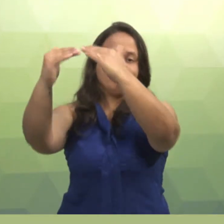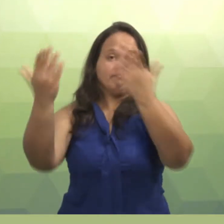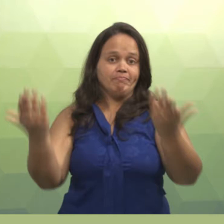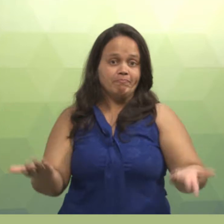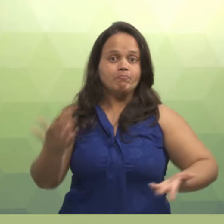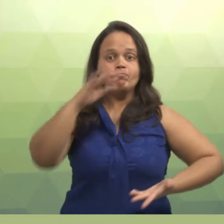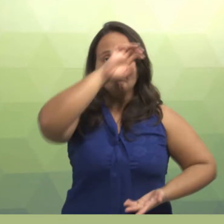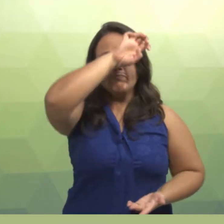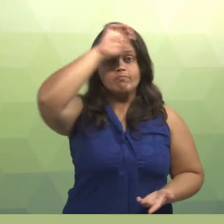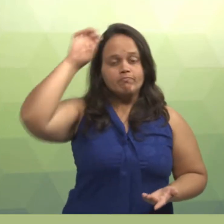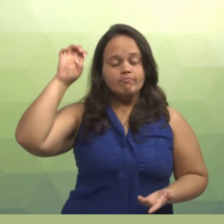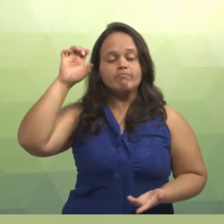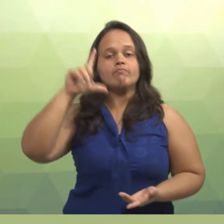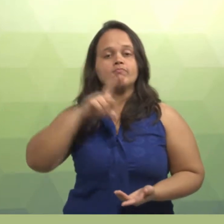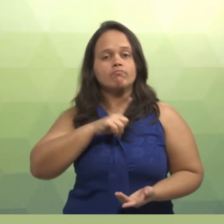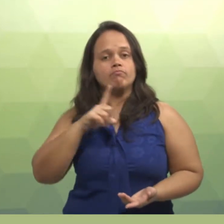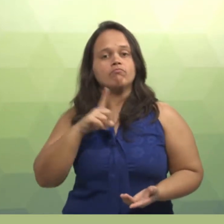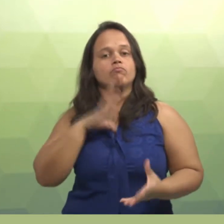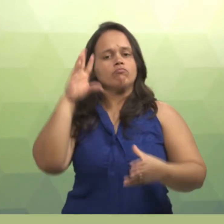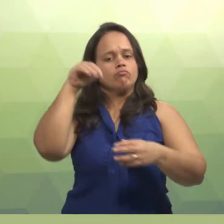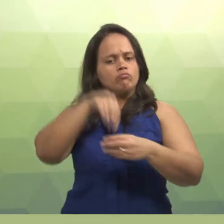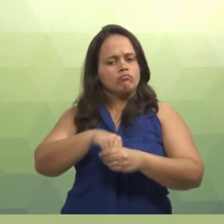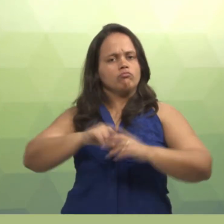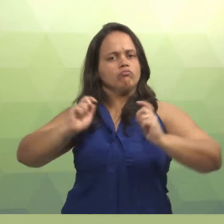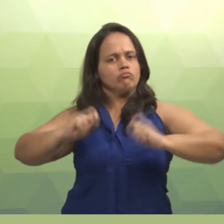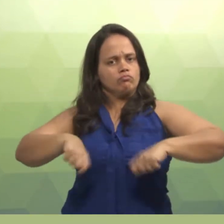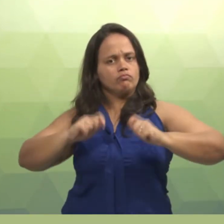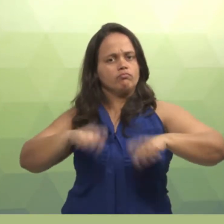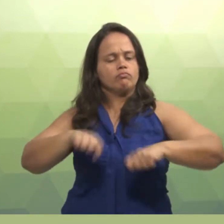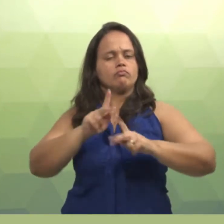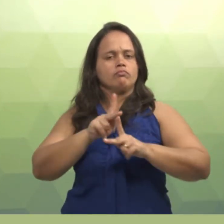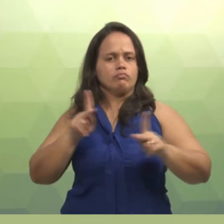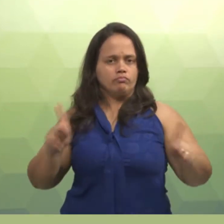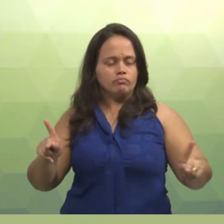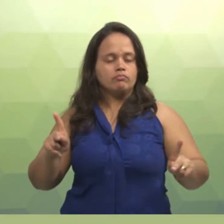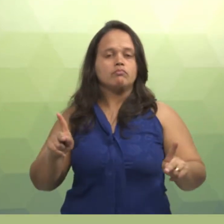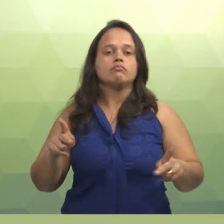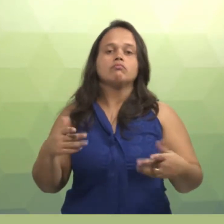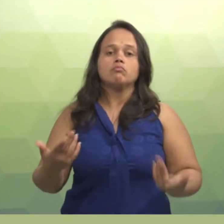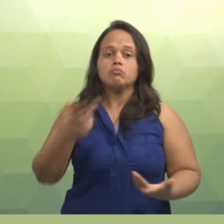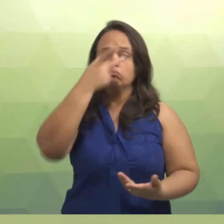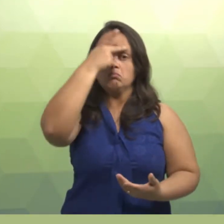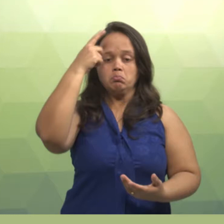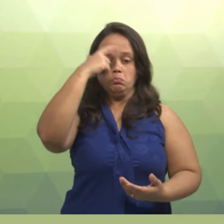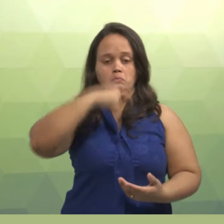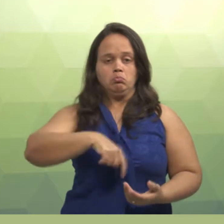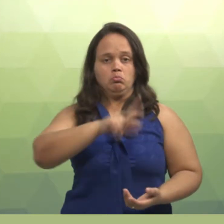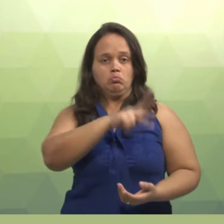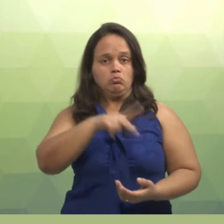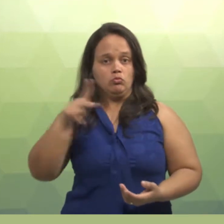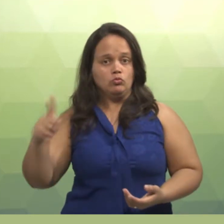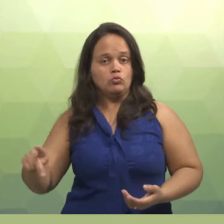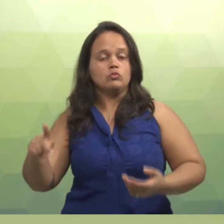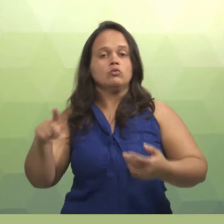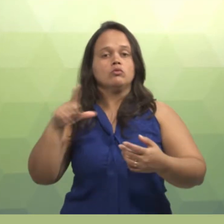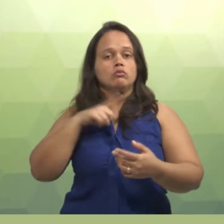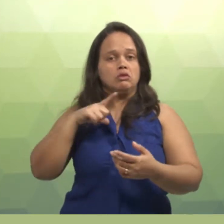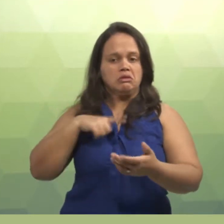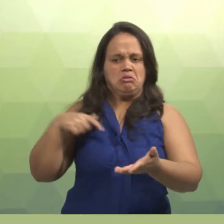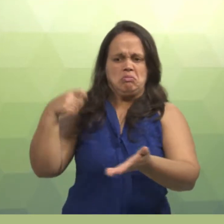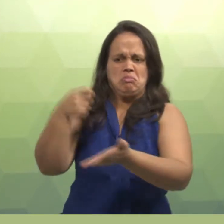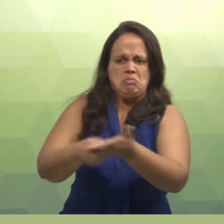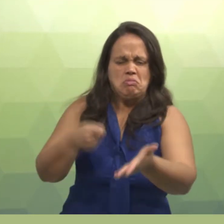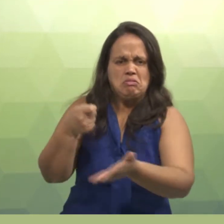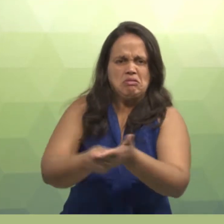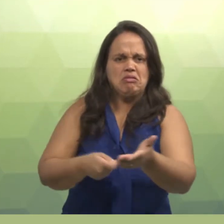do professor. Ao docente, é vedado expor o aluno a castigos físicos, humilhantes, discriminá-lo por qualquer